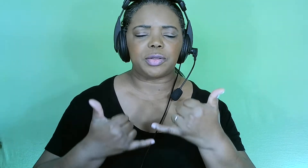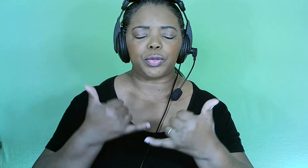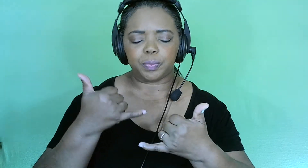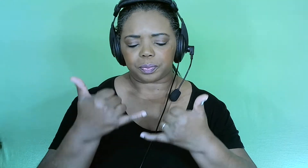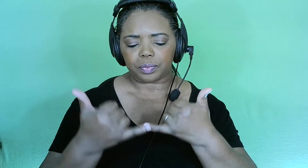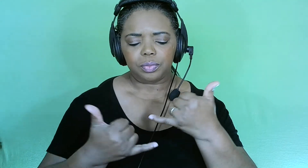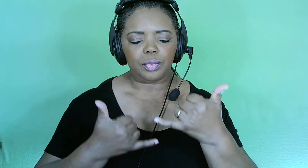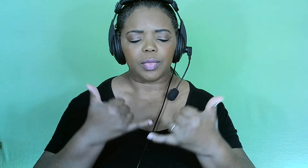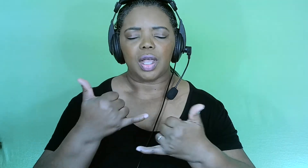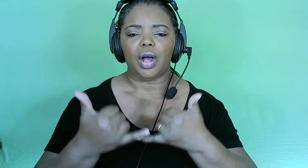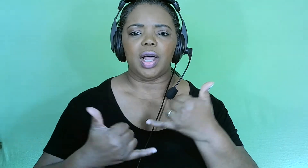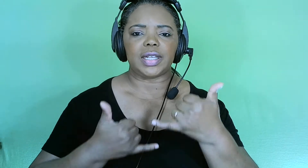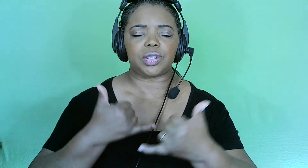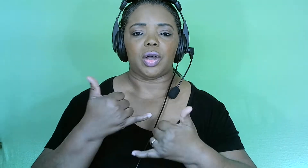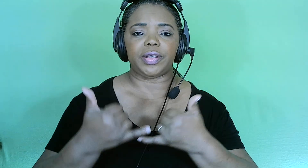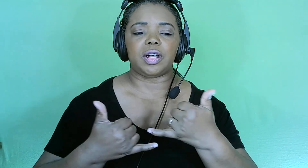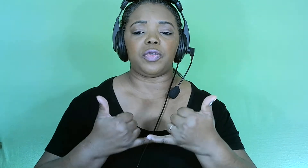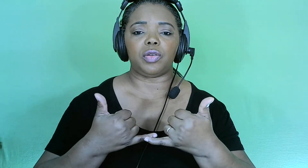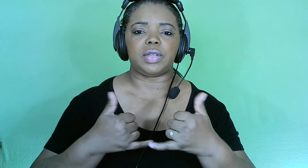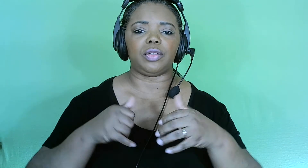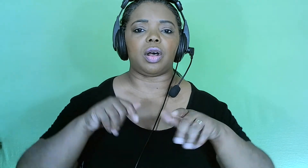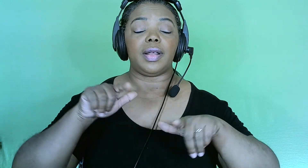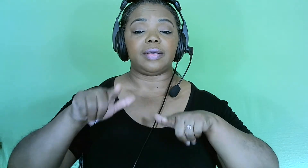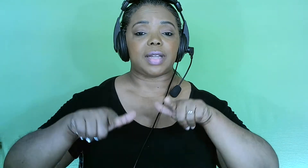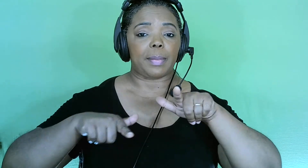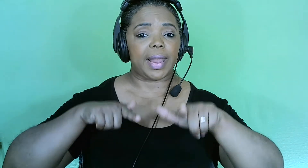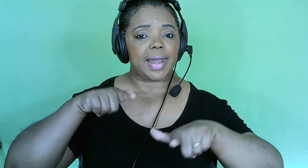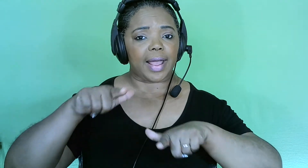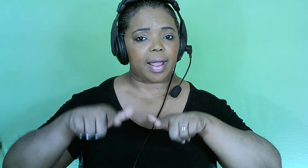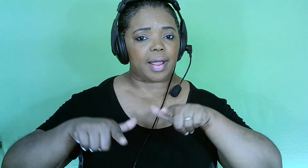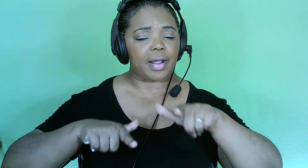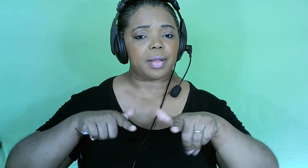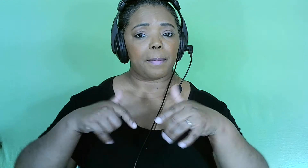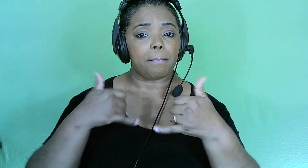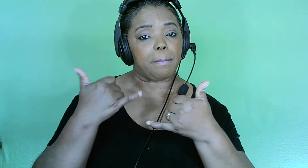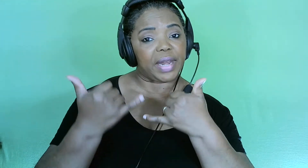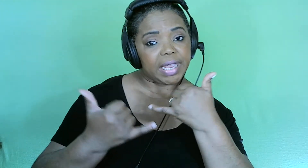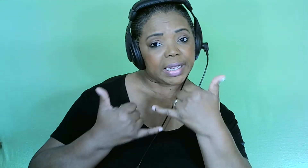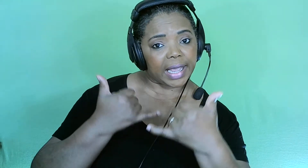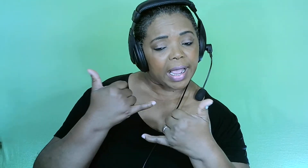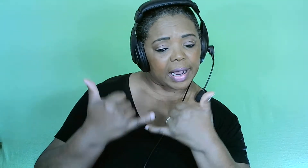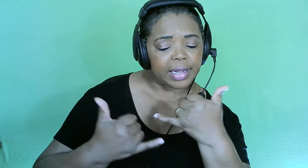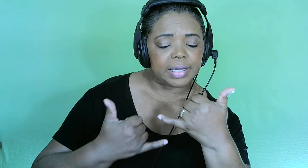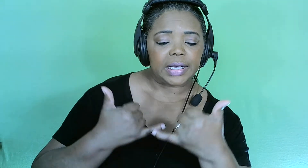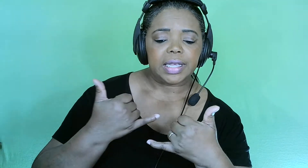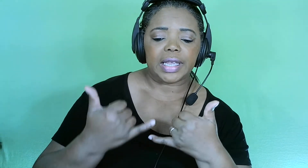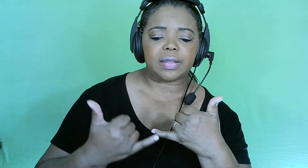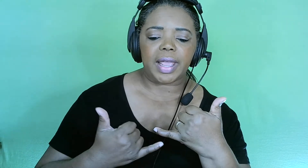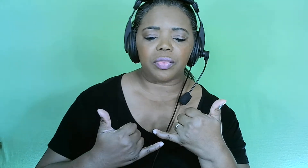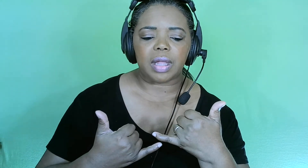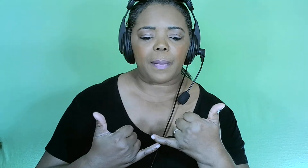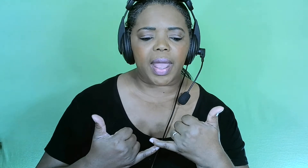certo? Olha só, então voltando, ó, trabalhar, brincar e tenho